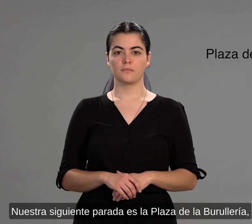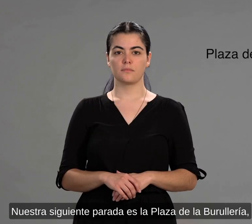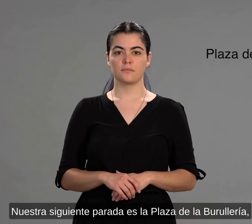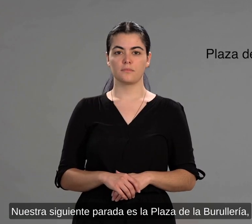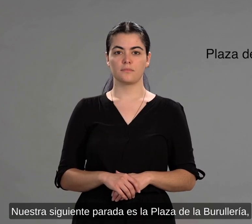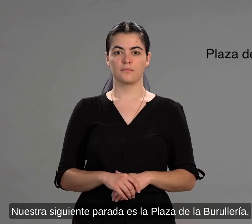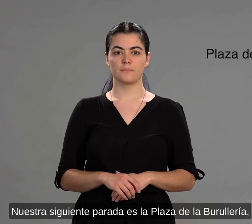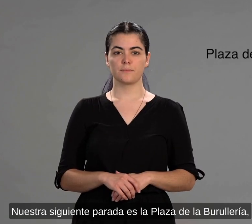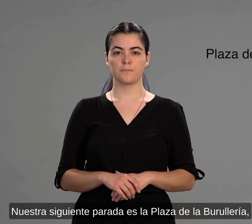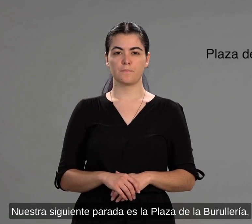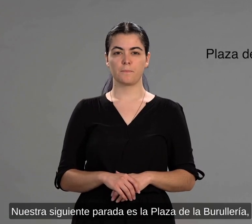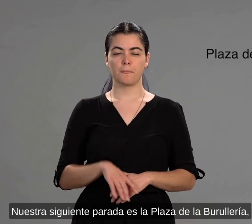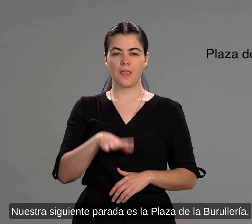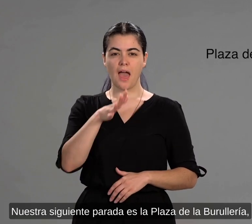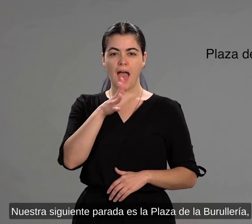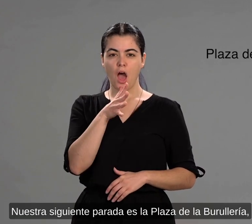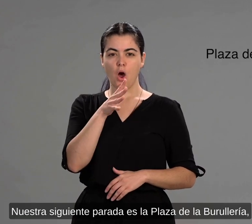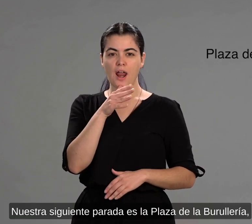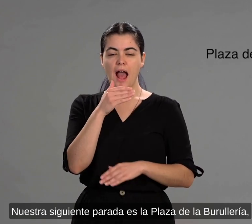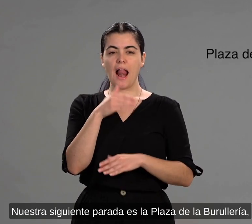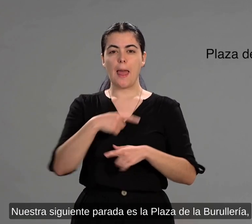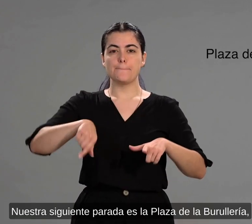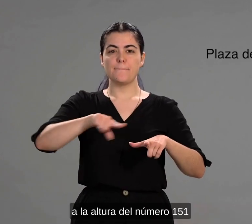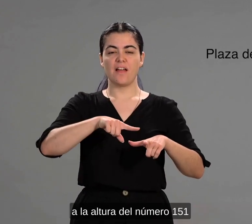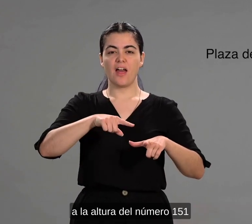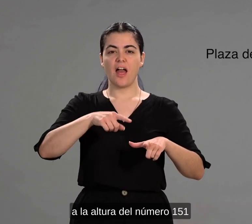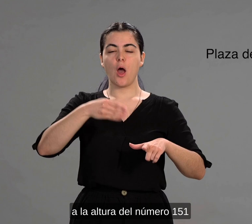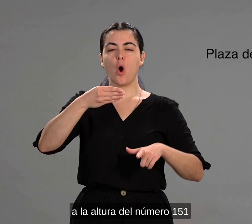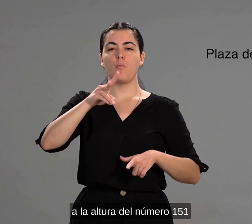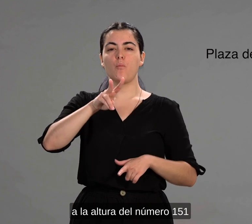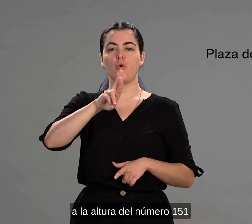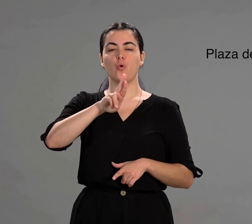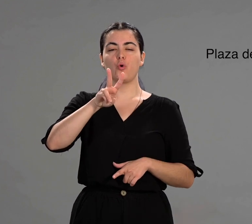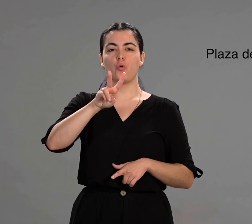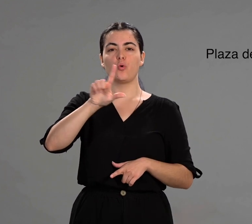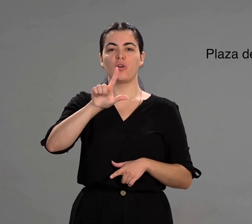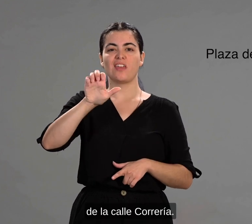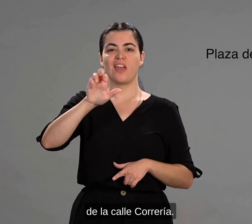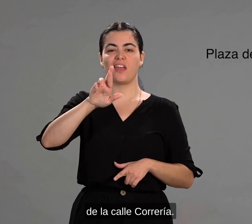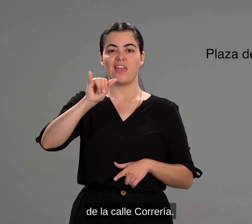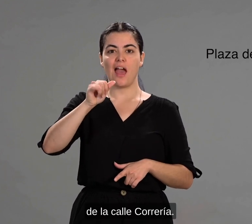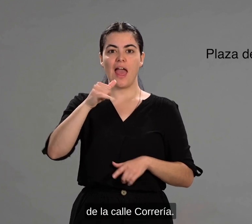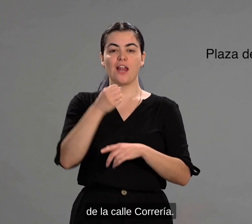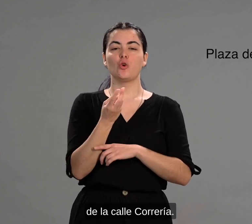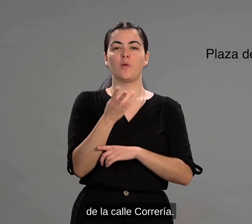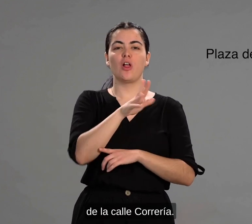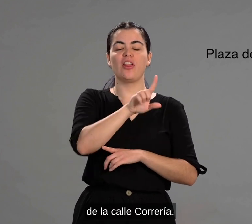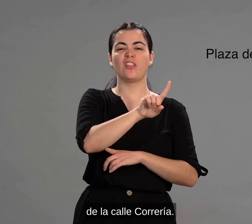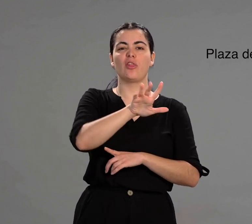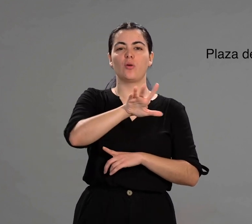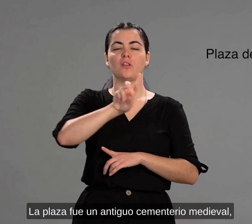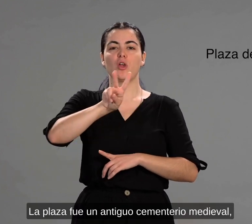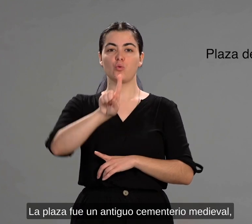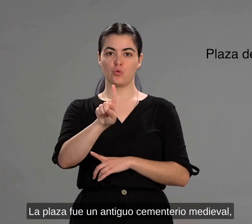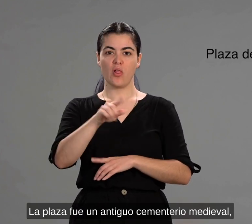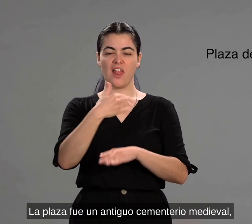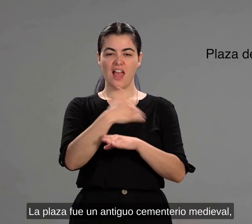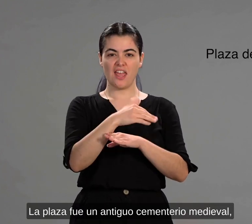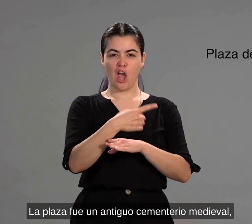Nuestra siguiente parada es la Plaza de la Burullería, a la altura del número 151 de la Calle Correría. La plaza fue un